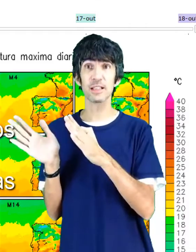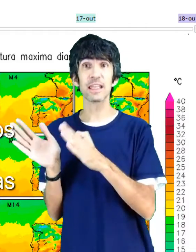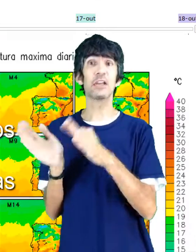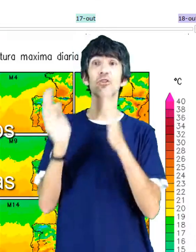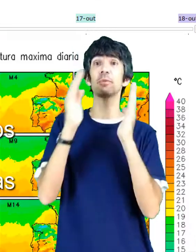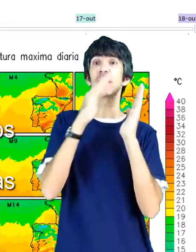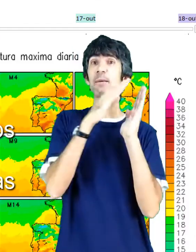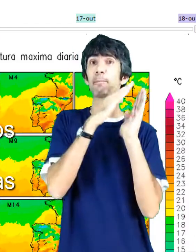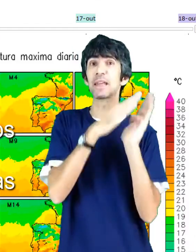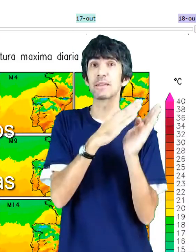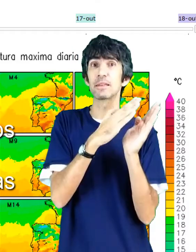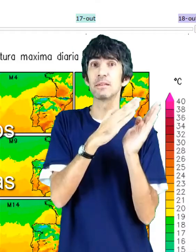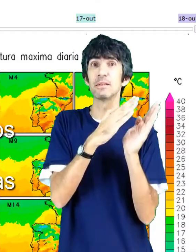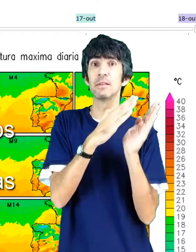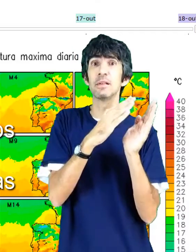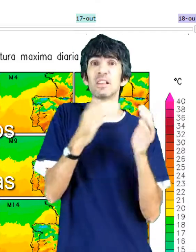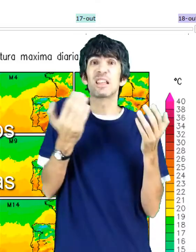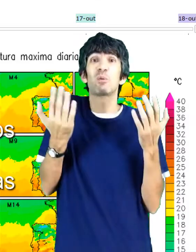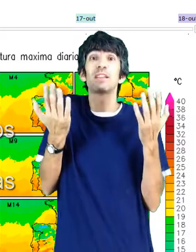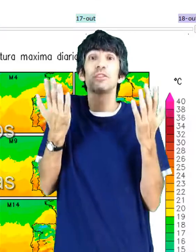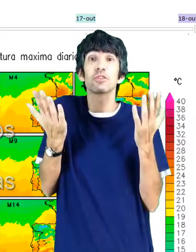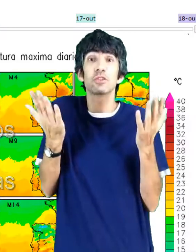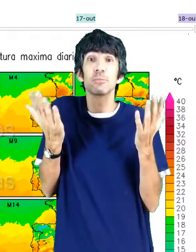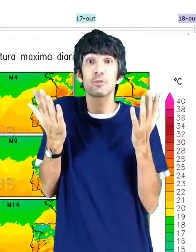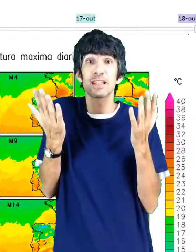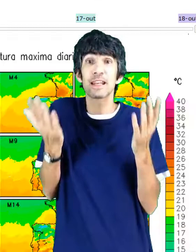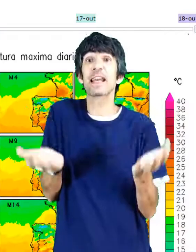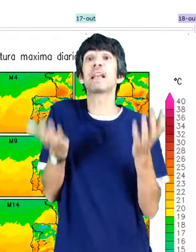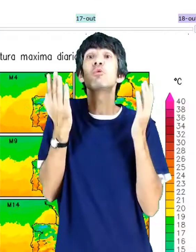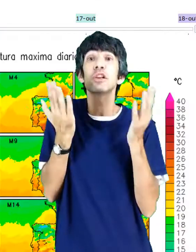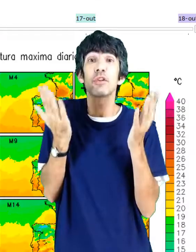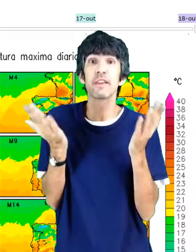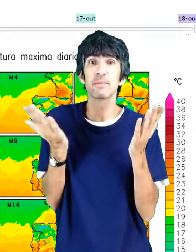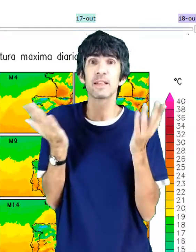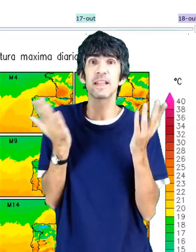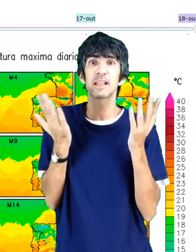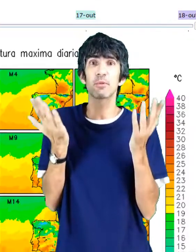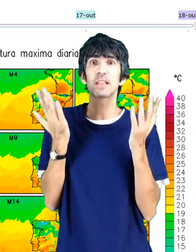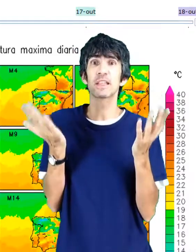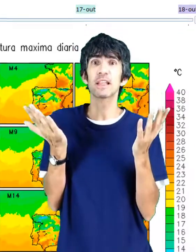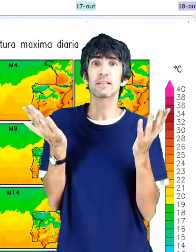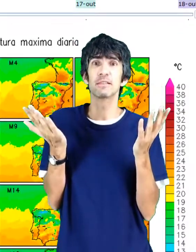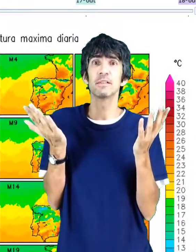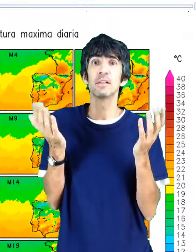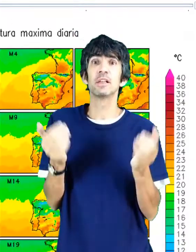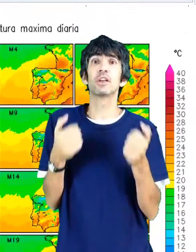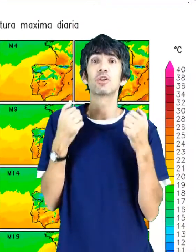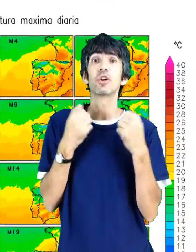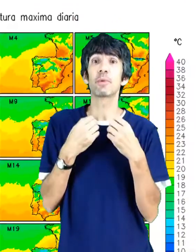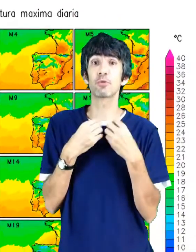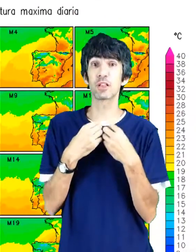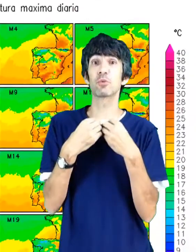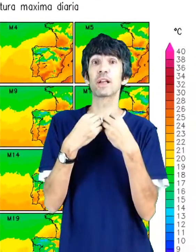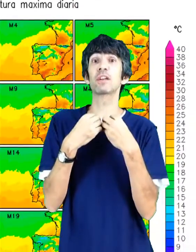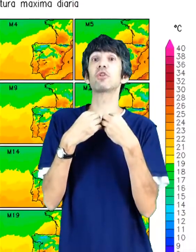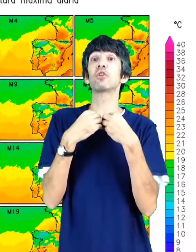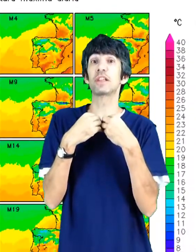y no llovería 20. ¿De cuál de los dos tipos va a ser el único día de mañana que vamos a tener? No lo podemos asegurar hoy en